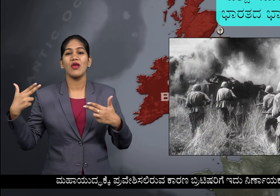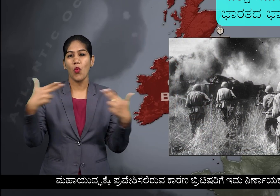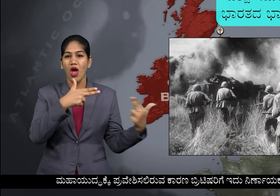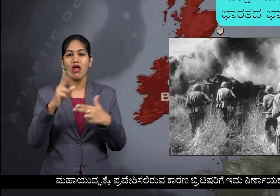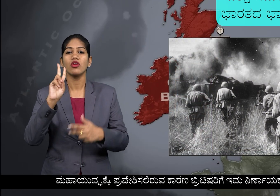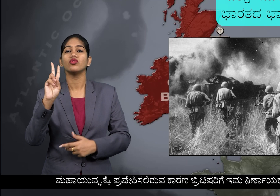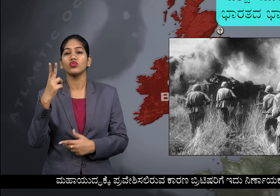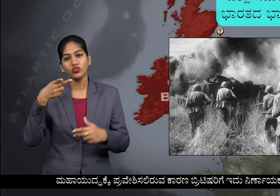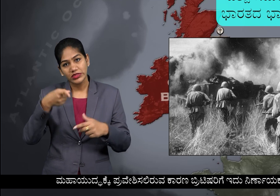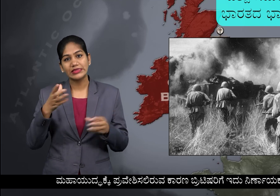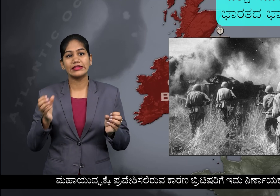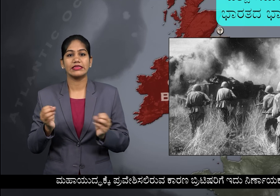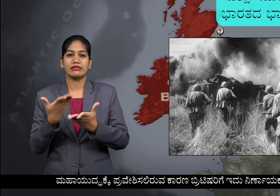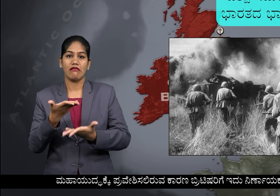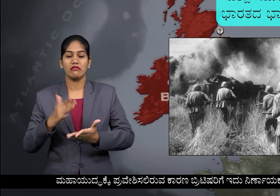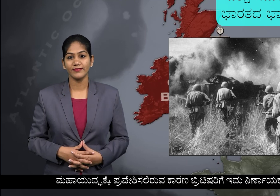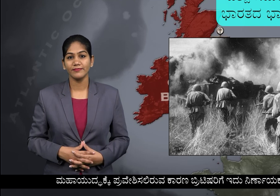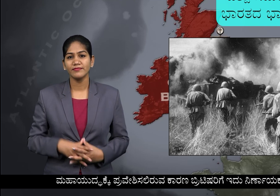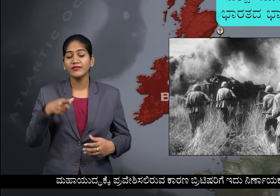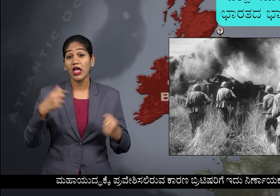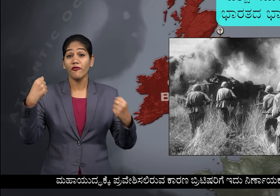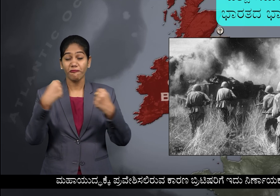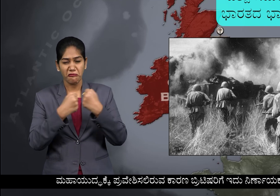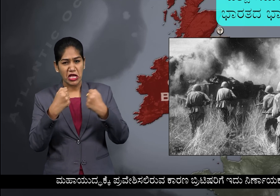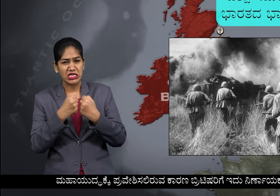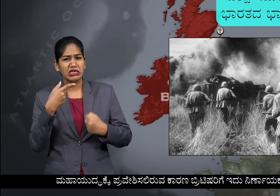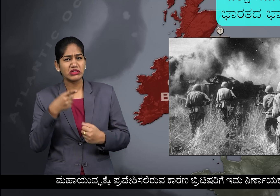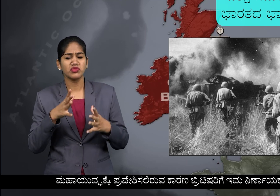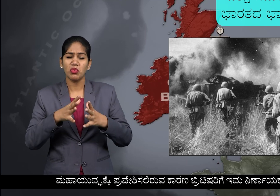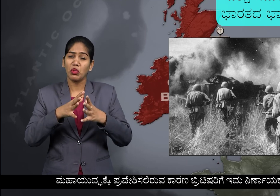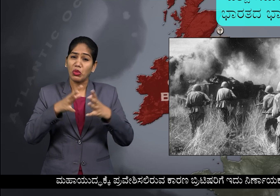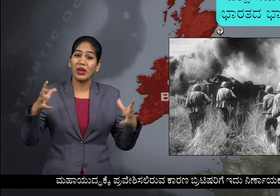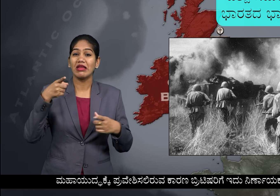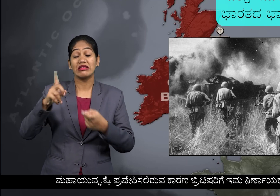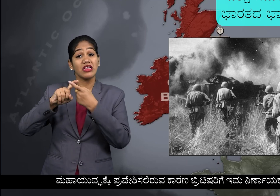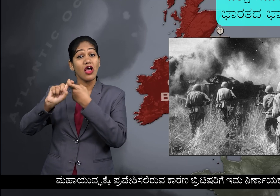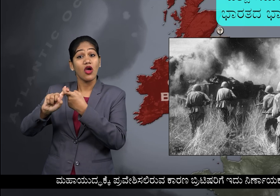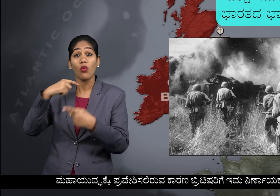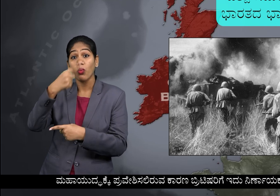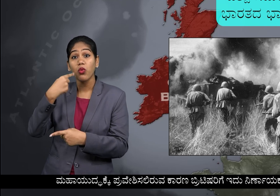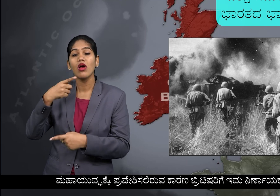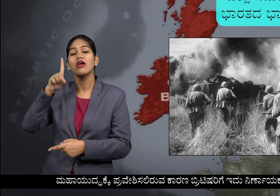ಕಾರಣ ಬ್ರಿಟಿಷರಿಗೆ ಇದು ನಿರ್ಣಾಯಕ ಸಮಯವಾಗಿತ್ತು.